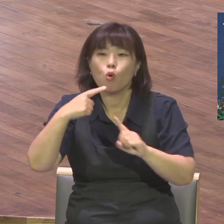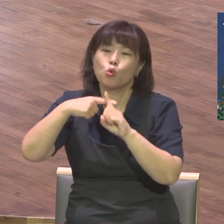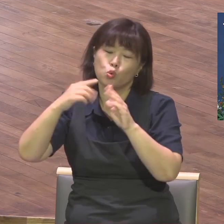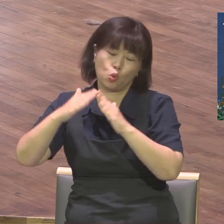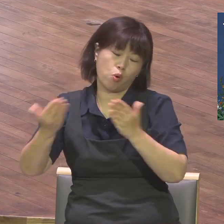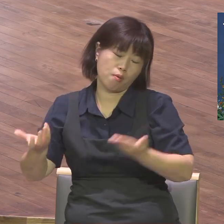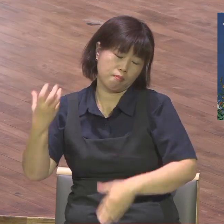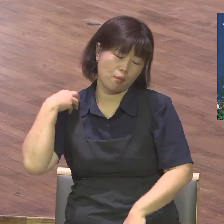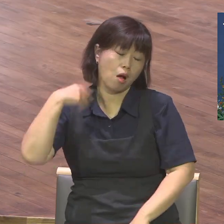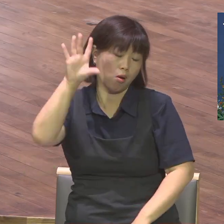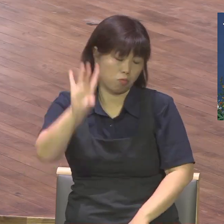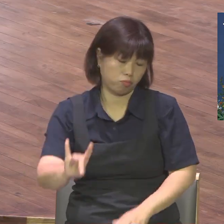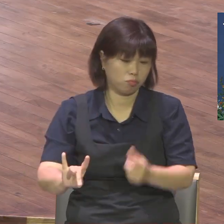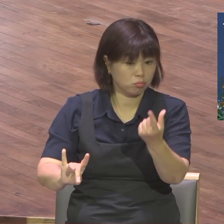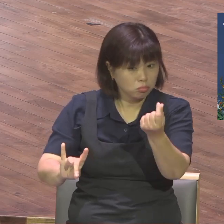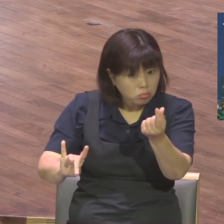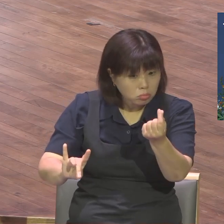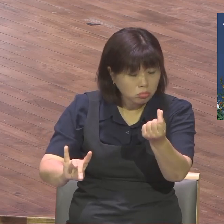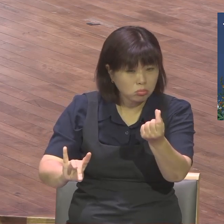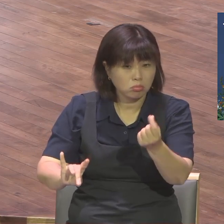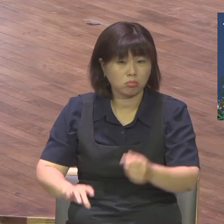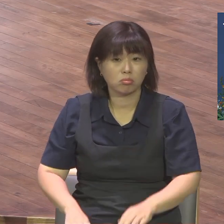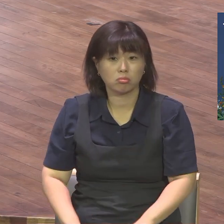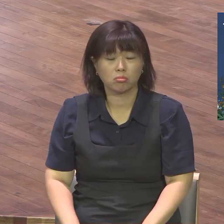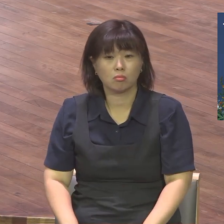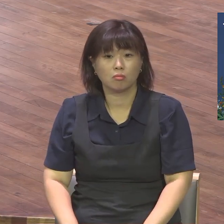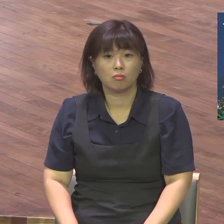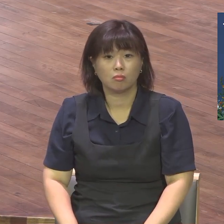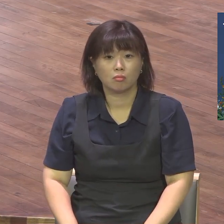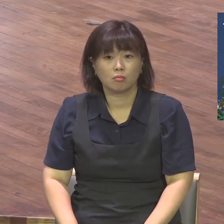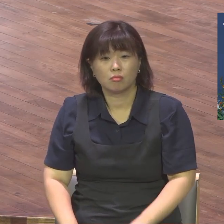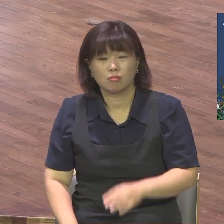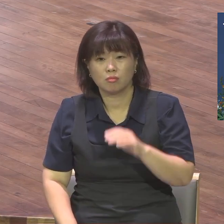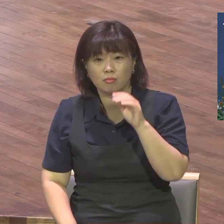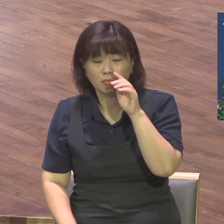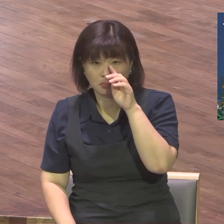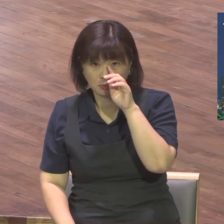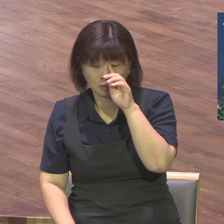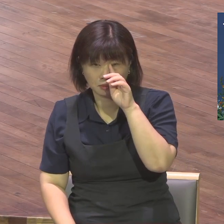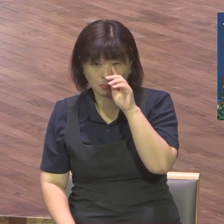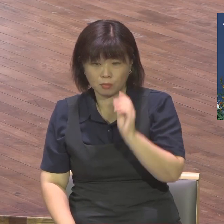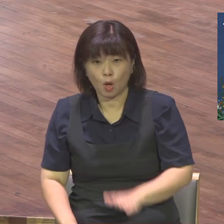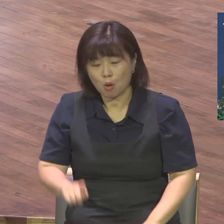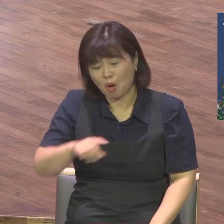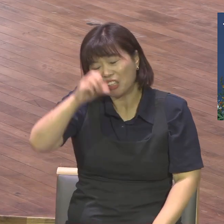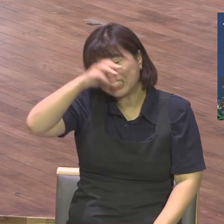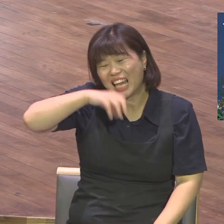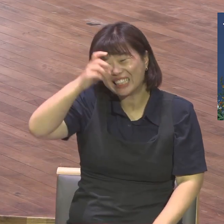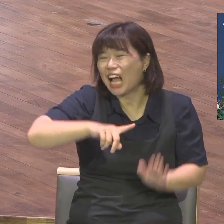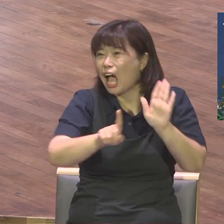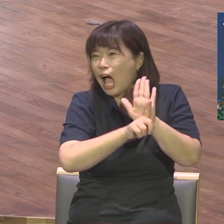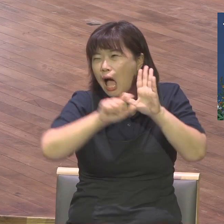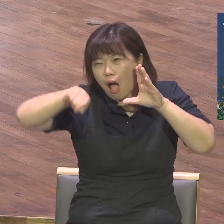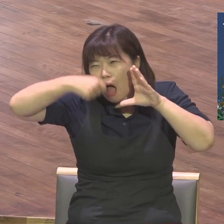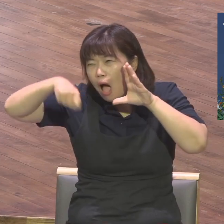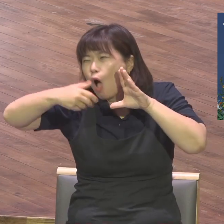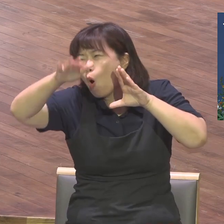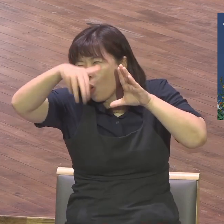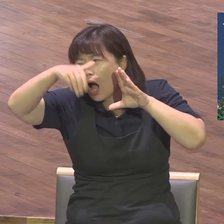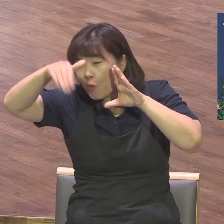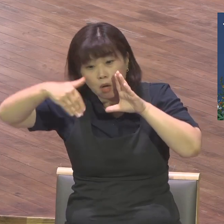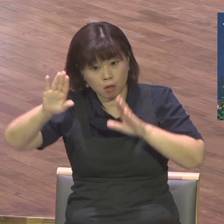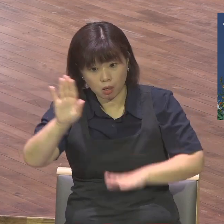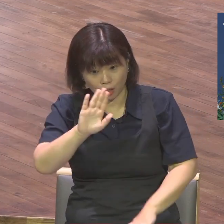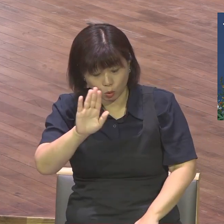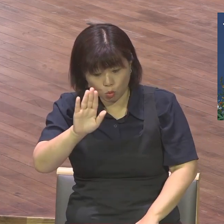이 아토골에 와서 공연해 주니까 오게 되잖아요. 얼마나 좋아요. 이야 하나님이 참